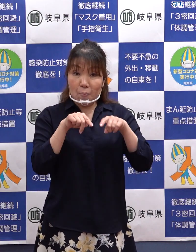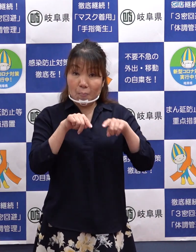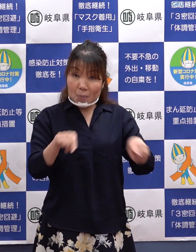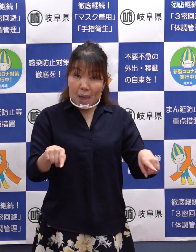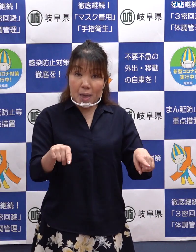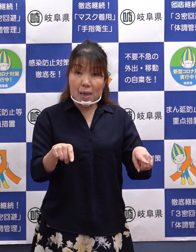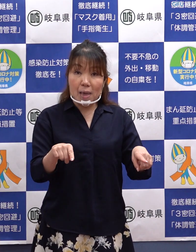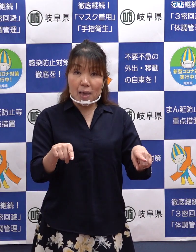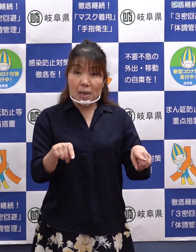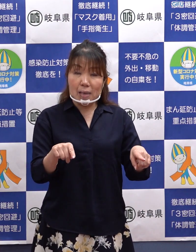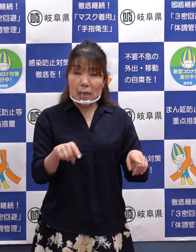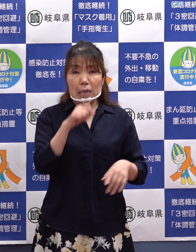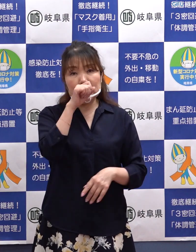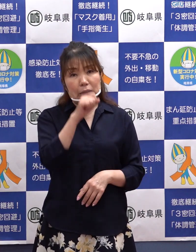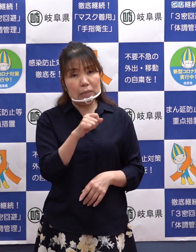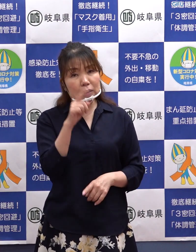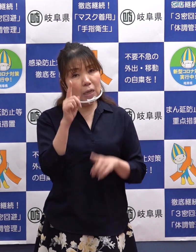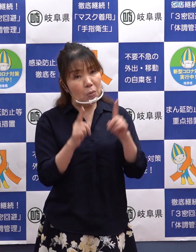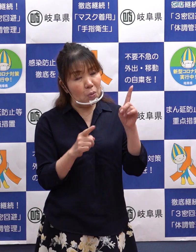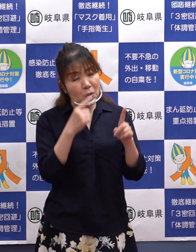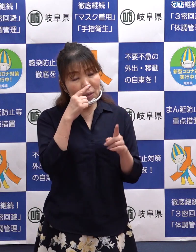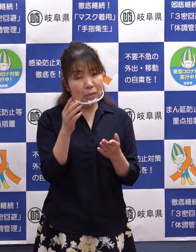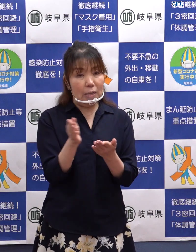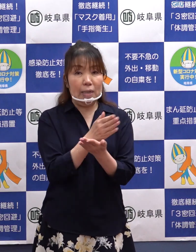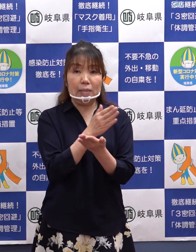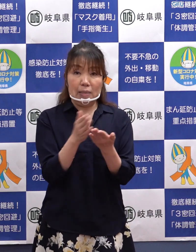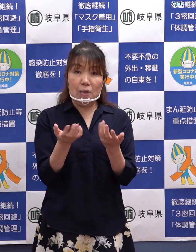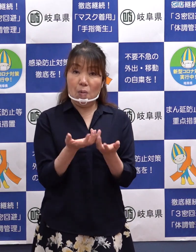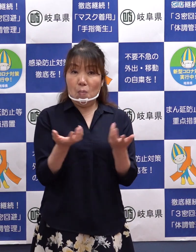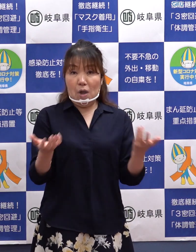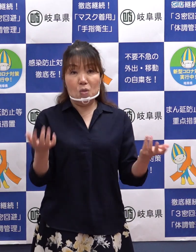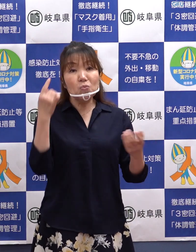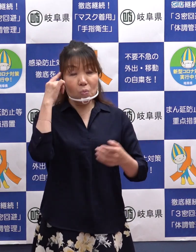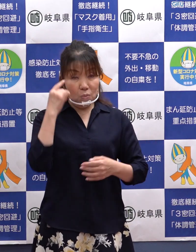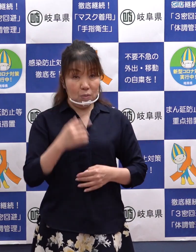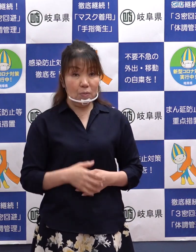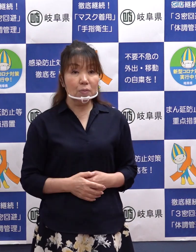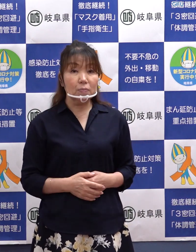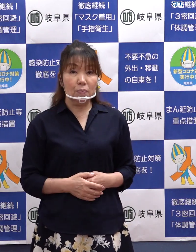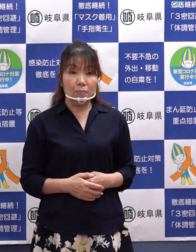にするのはいいかどうか、そこはちょっと判断分かれるところじゃないかと思いますね。 はい、